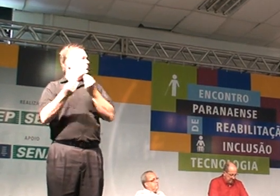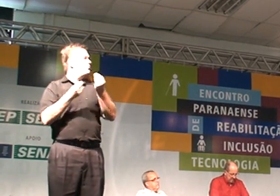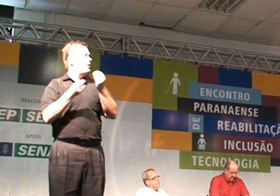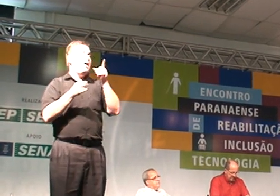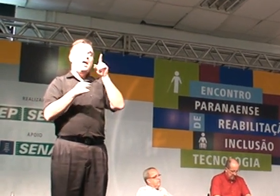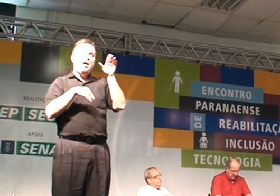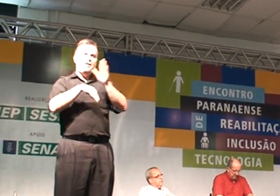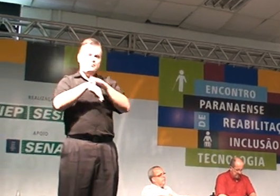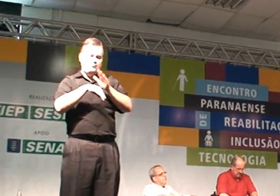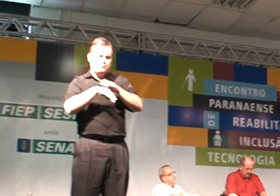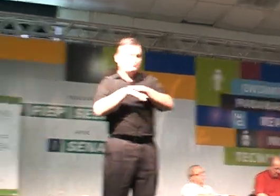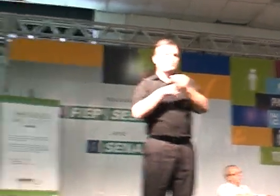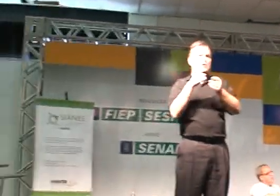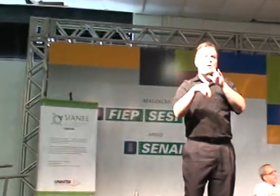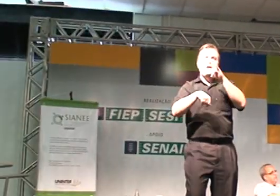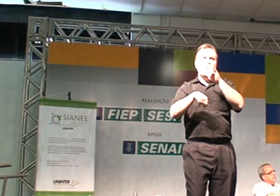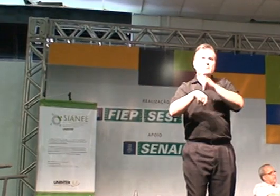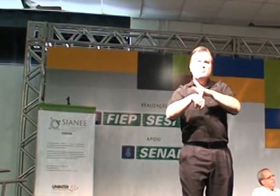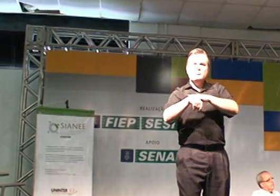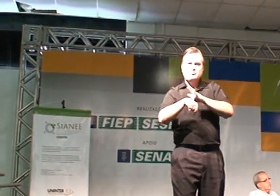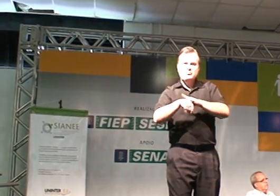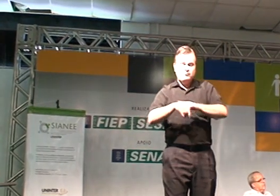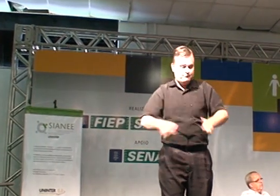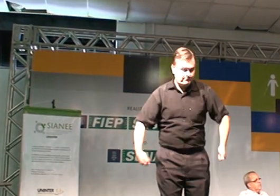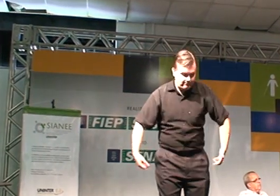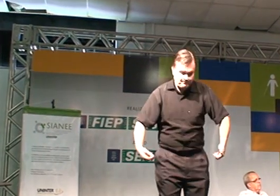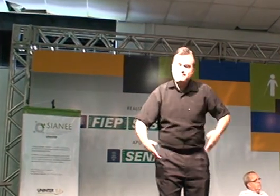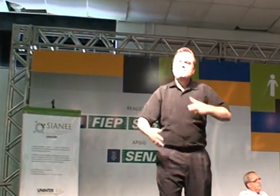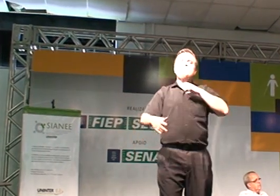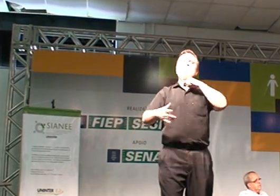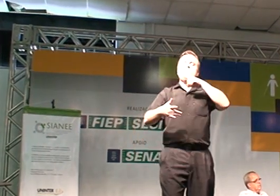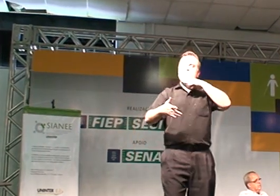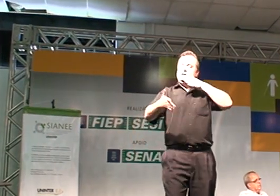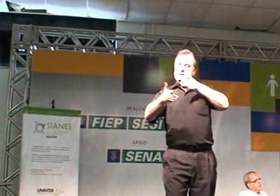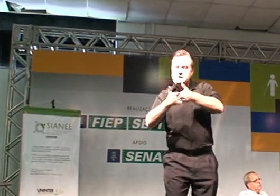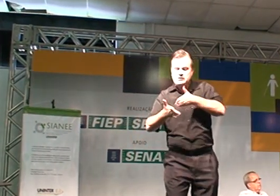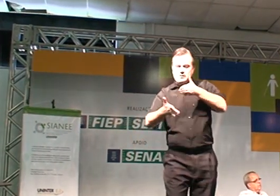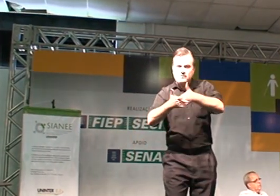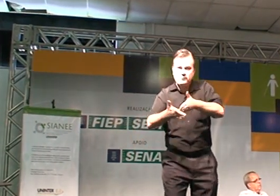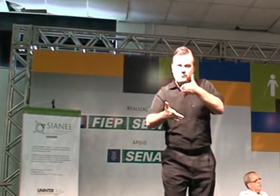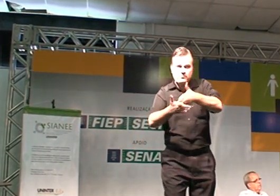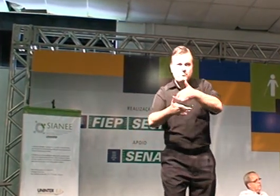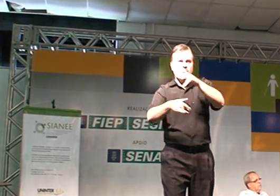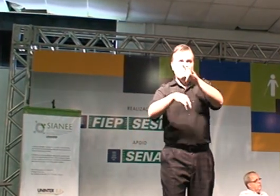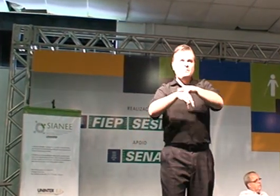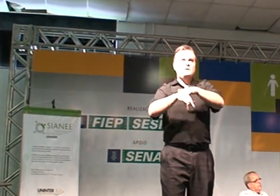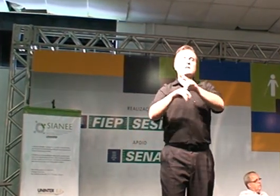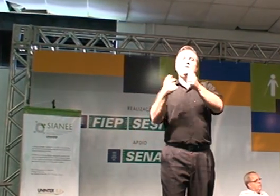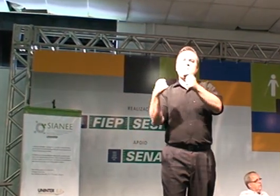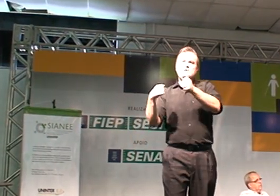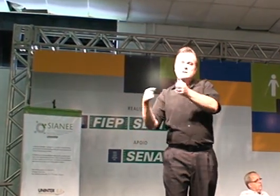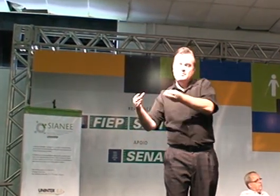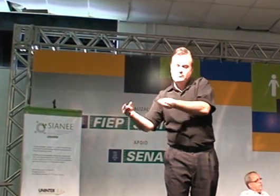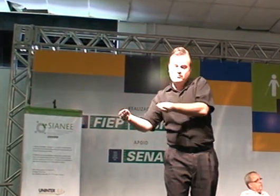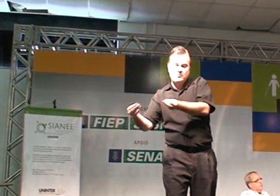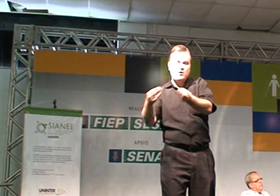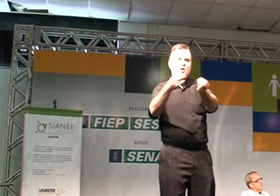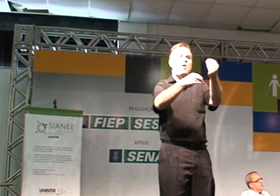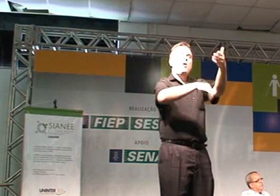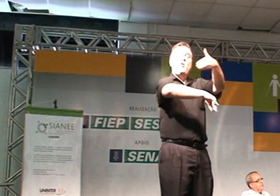indicação dele. Chegou na hora ali no banheiro, a cadeira levada não entrava no banheiro. Eu tive que levá-lo lá fora, na sargenta, para fazer a construção do leitor.